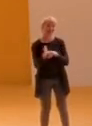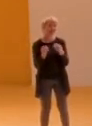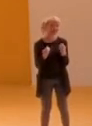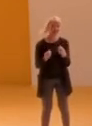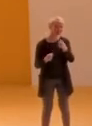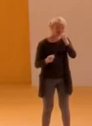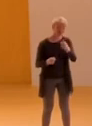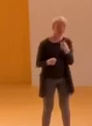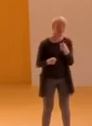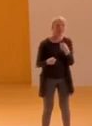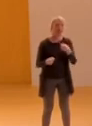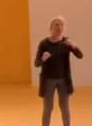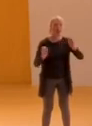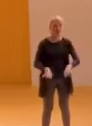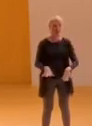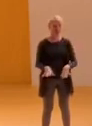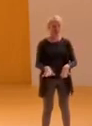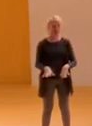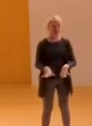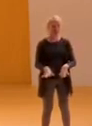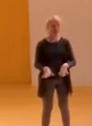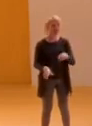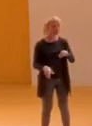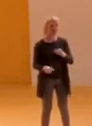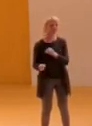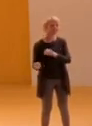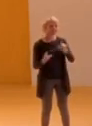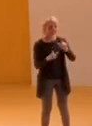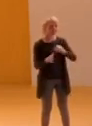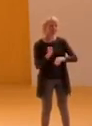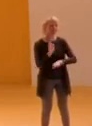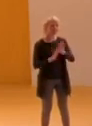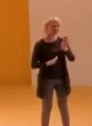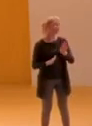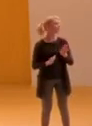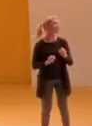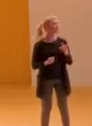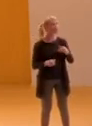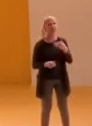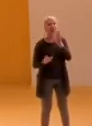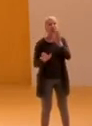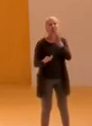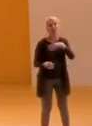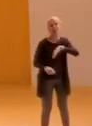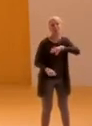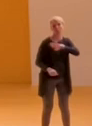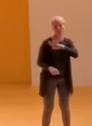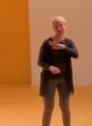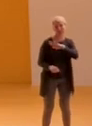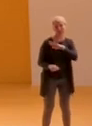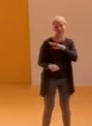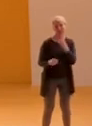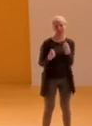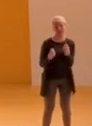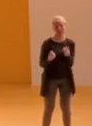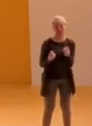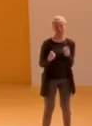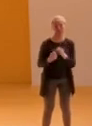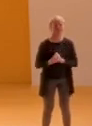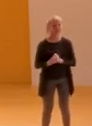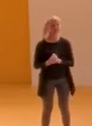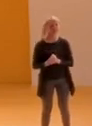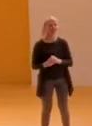gorszej choroby dla pieniędzy jeśli chodzi o hiperinflację dlatego że hiperinflacja to jest Generalnie rzecz biorąc umieranie pieniądze hiperinflacja to jest sytuacja w której